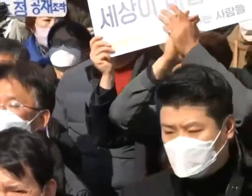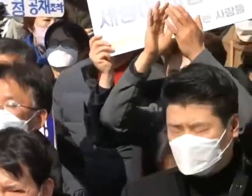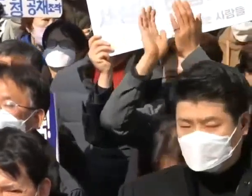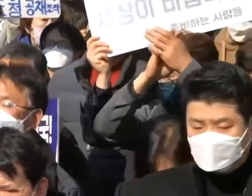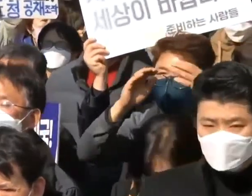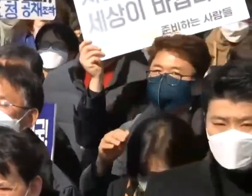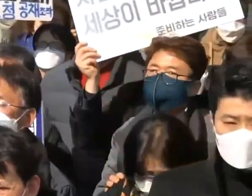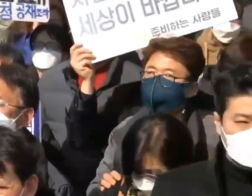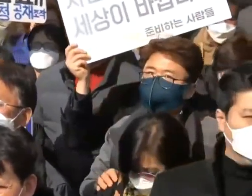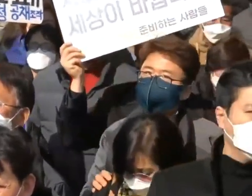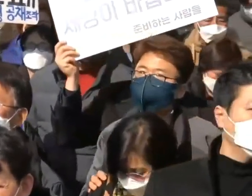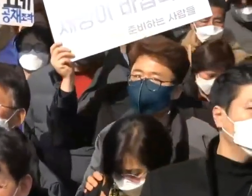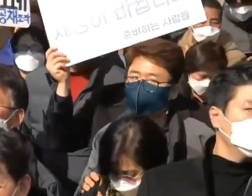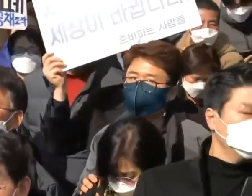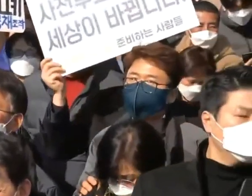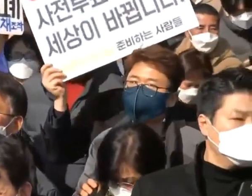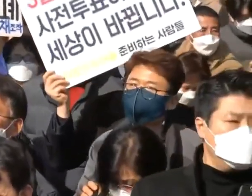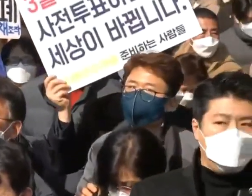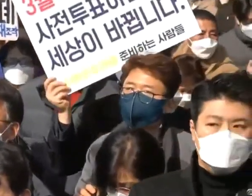여러분,